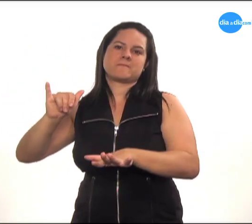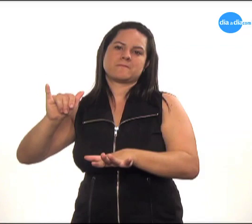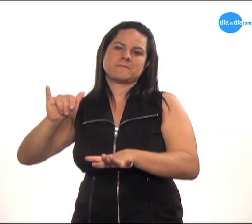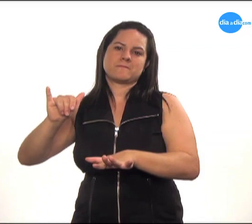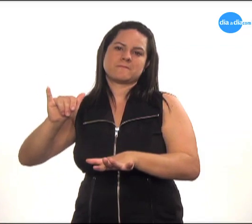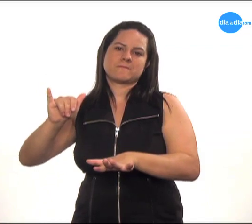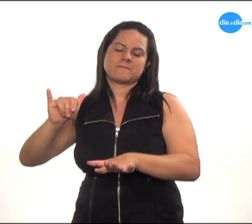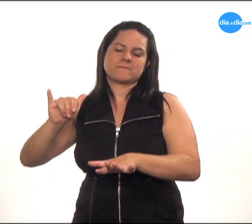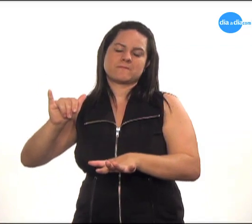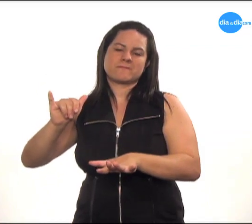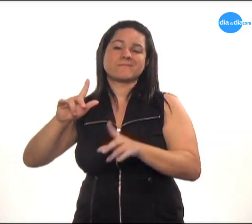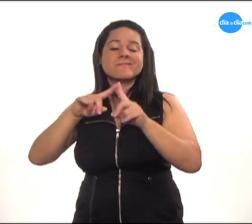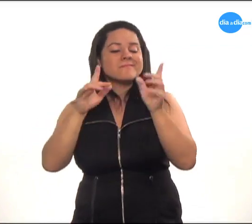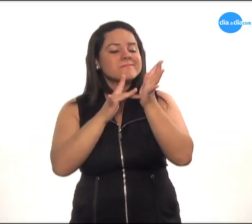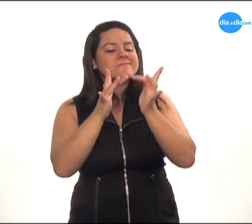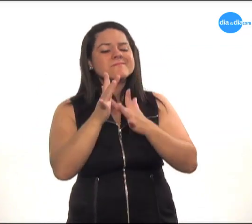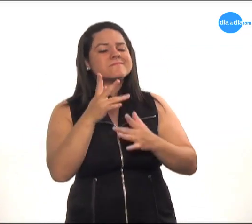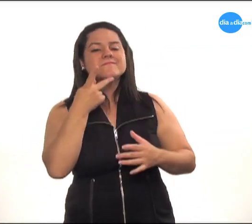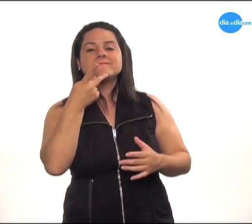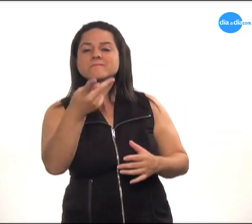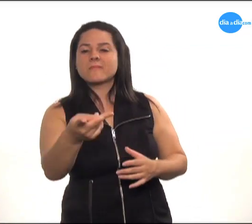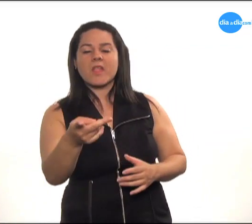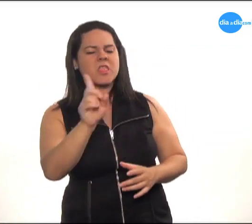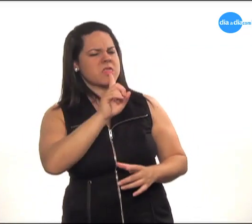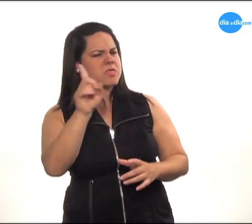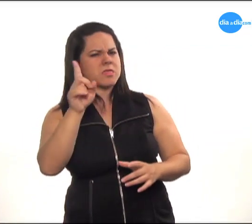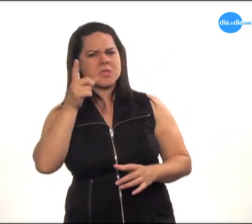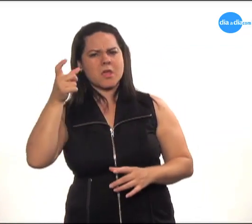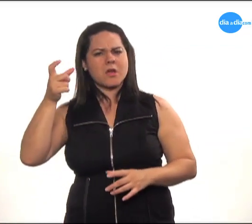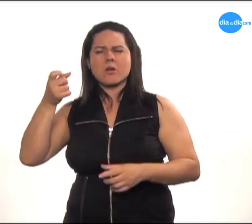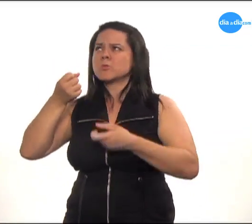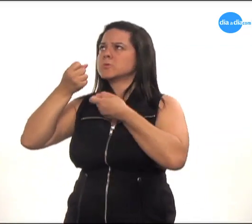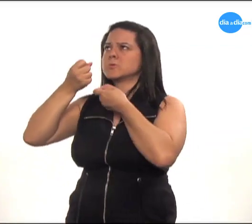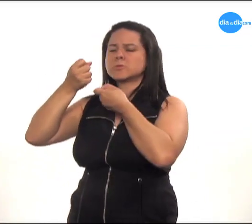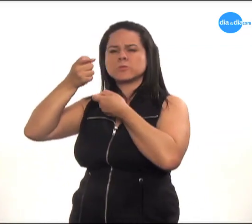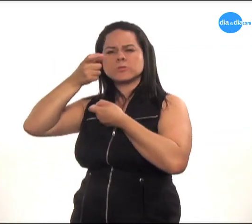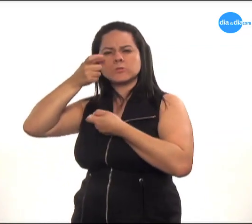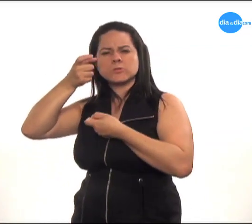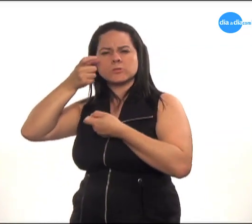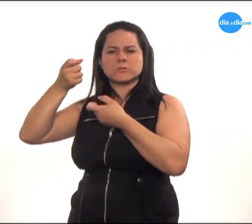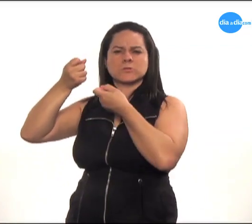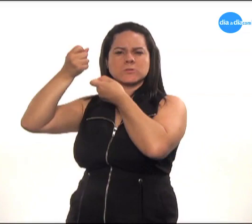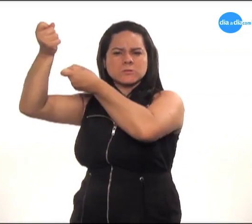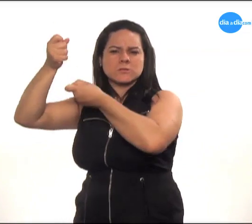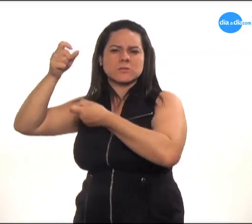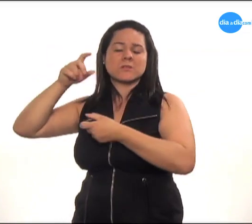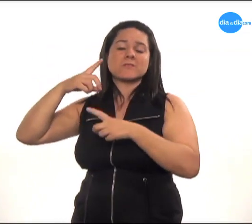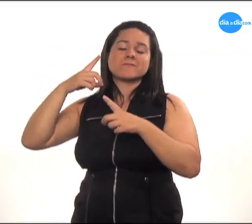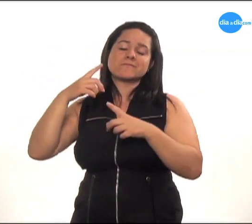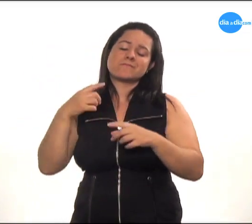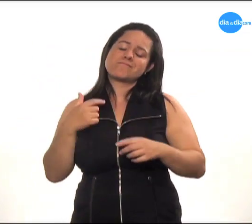E Jesus está dizendo: não tente a Deus, porque eu sou só servo. Deus é o Senhor da minha